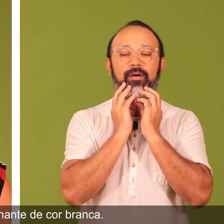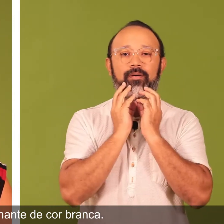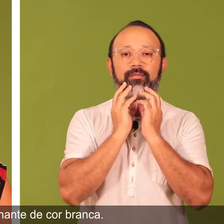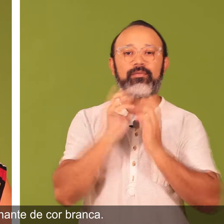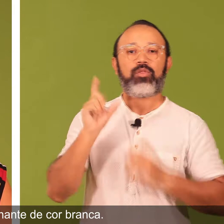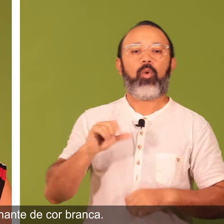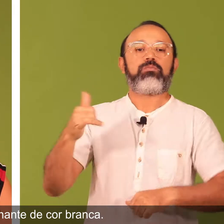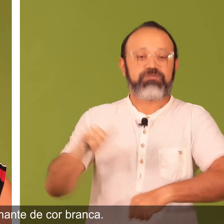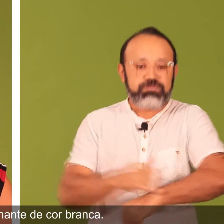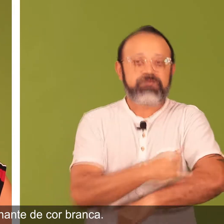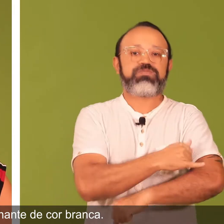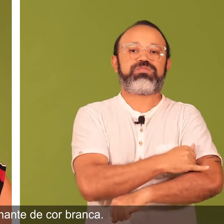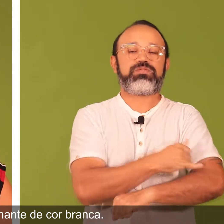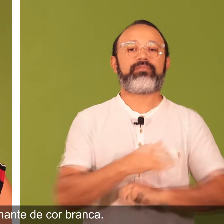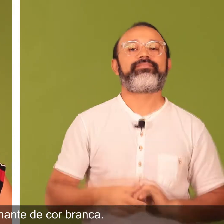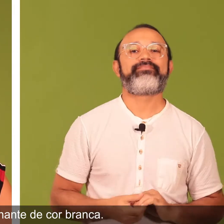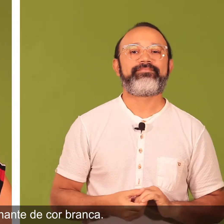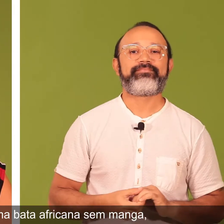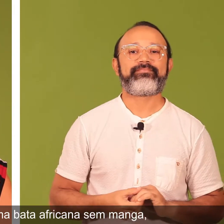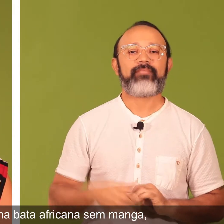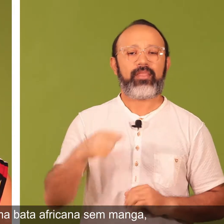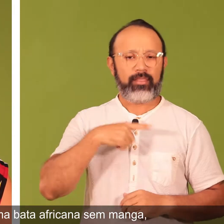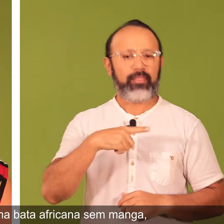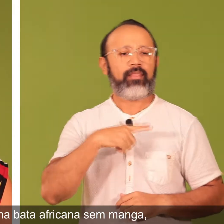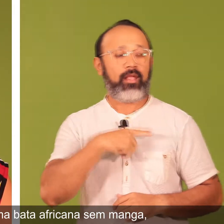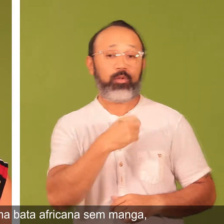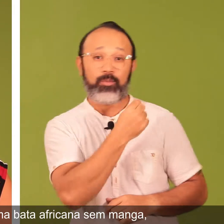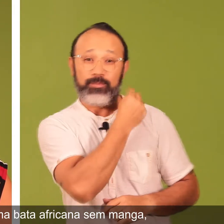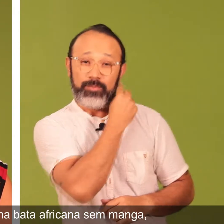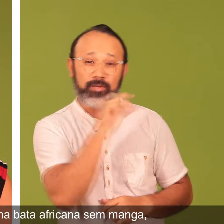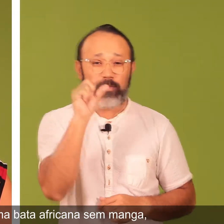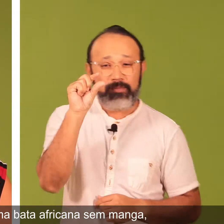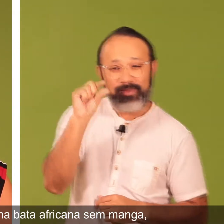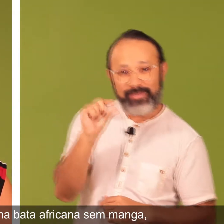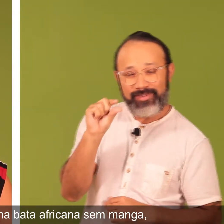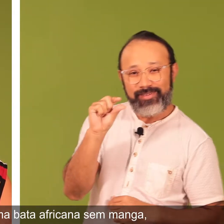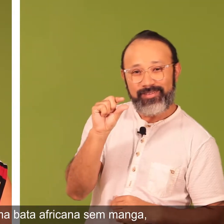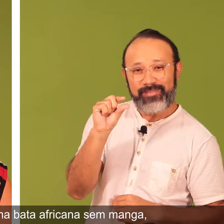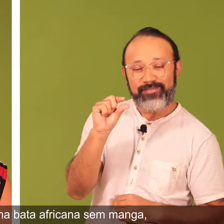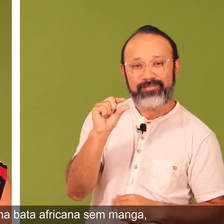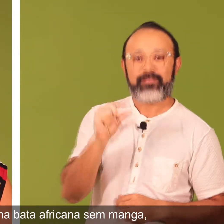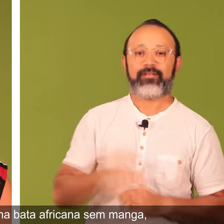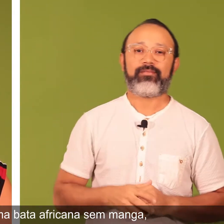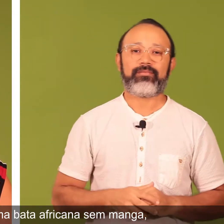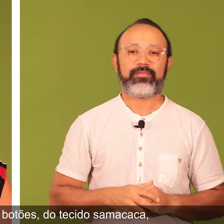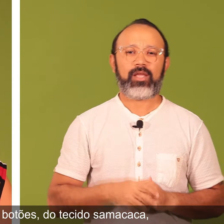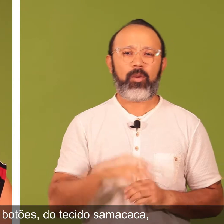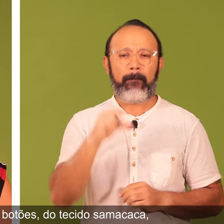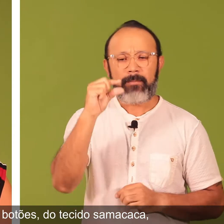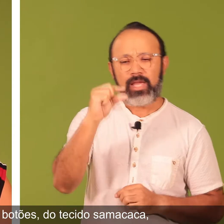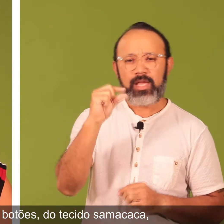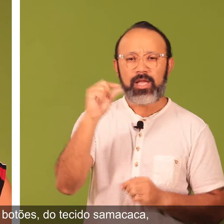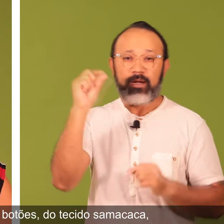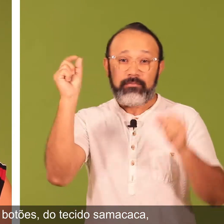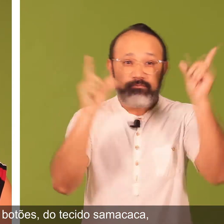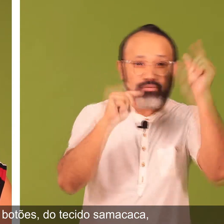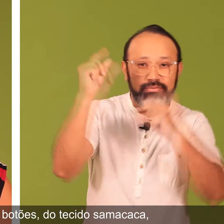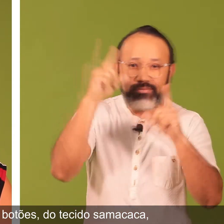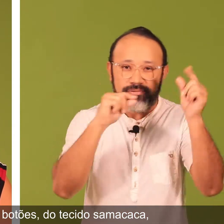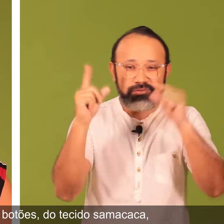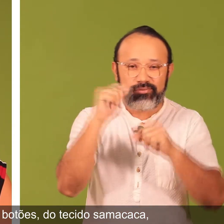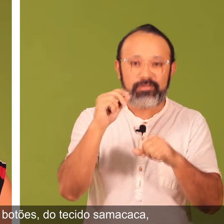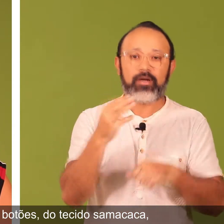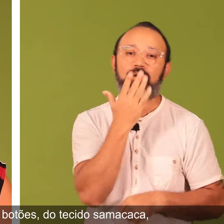Brilhante de cor branca e sou vestido com uma bata africana sem manga Fechada no